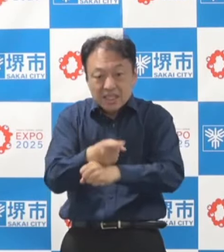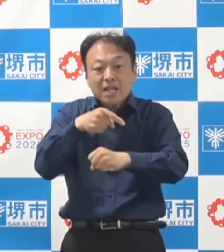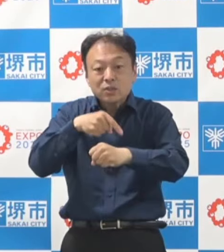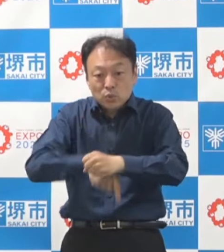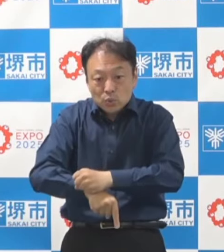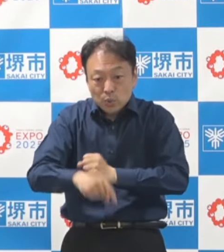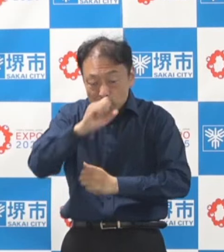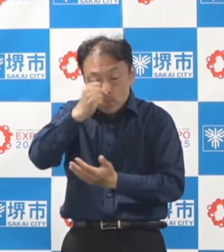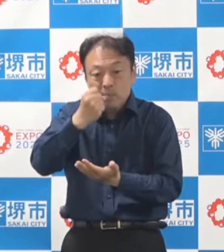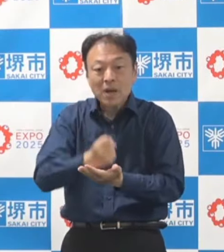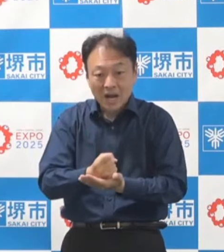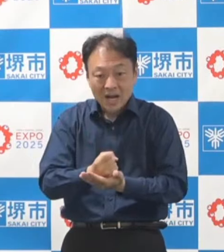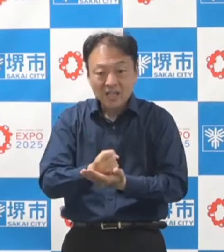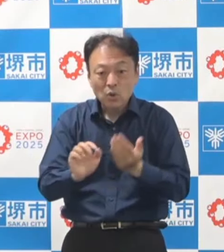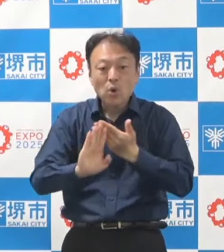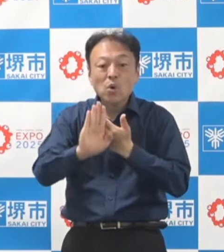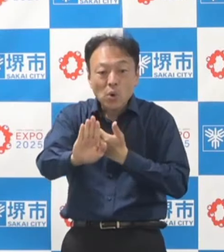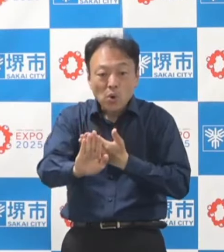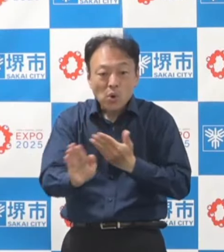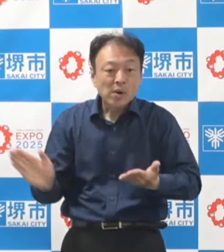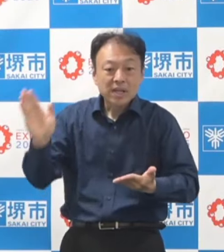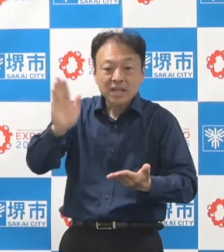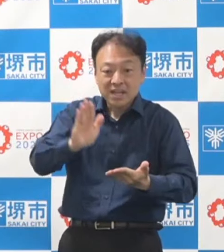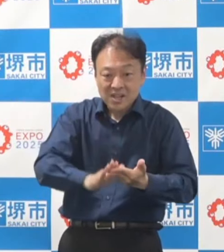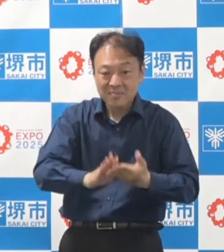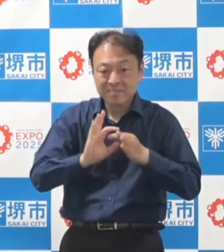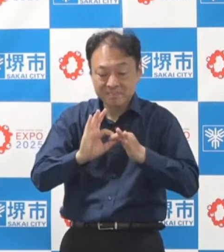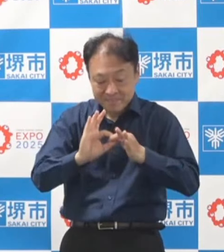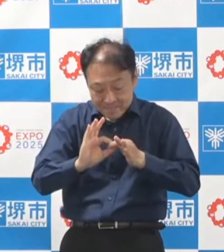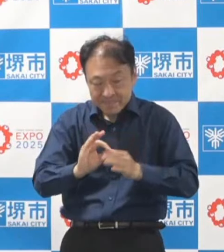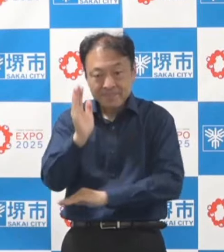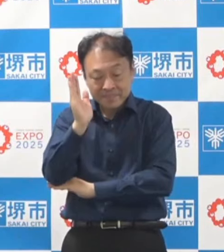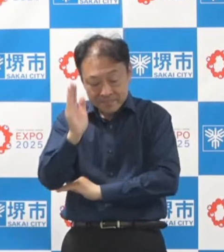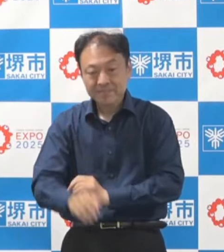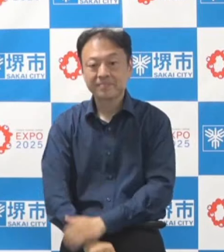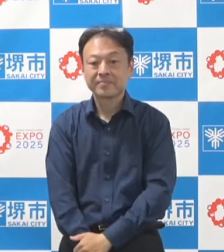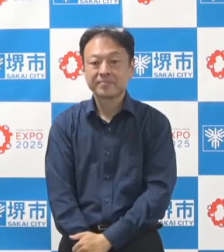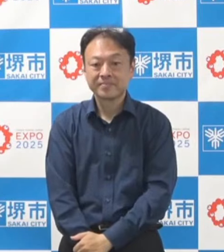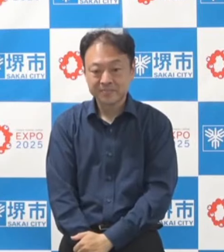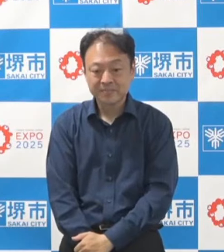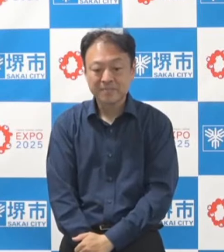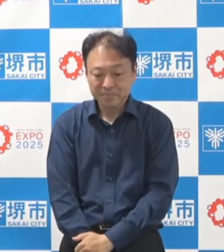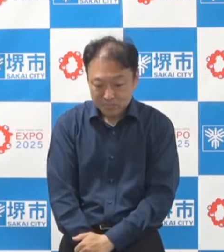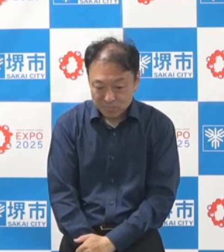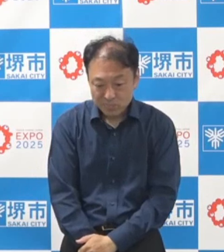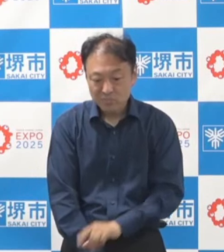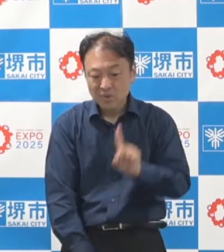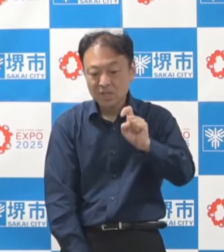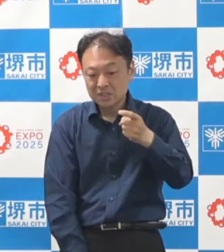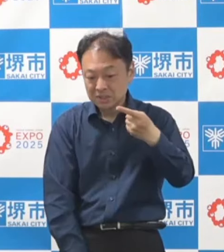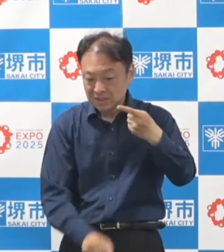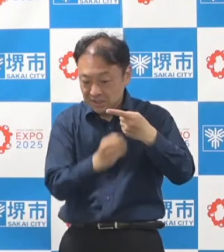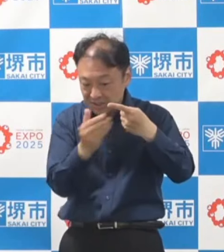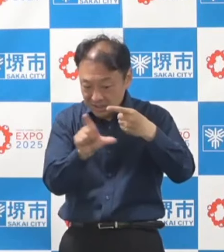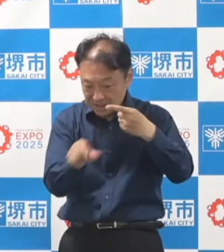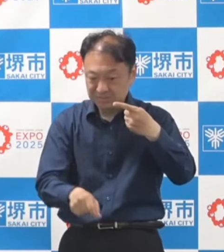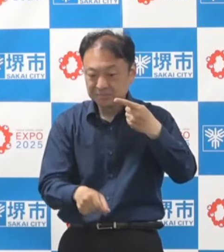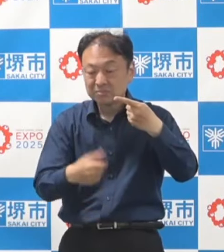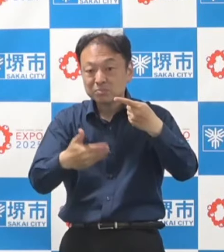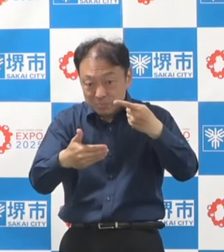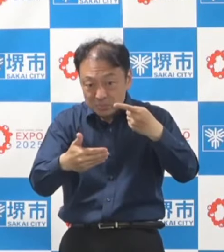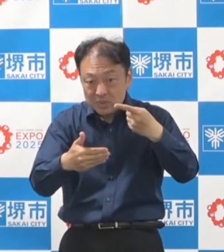への継承について考える機会といたします。また11月には現地見学会といたしまして、仁